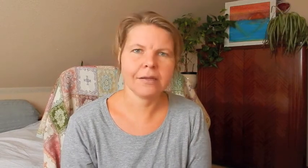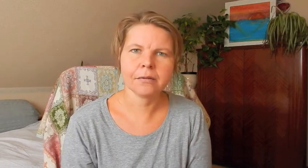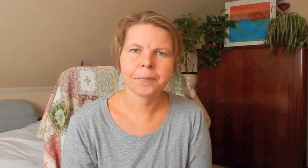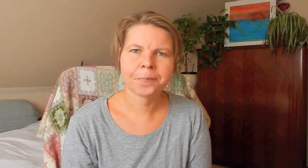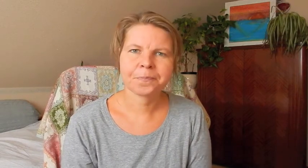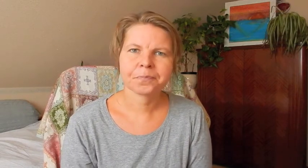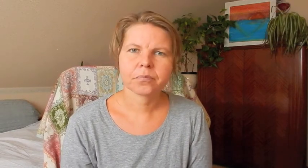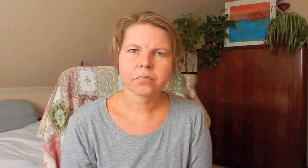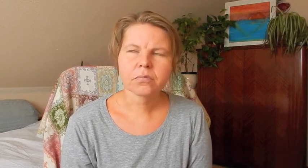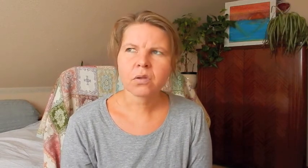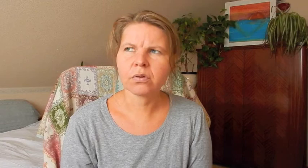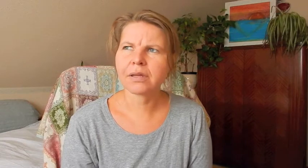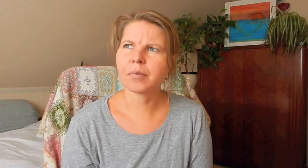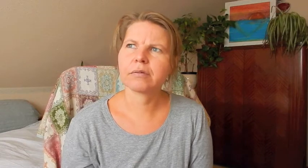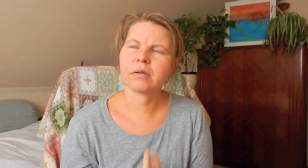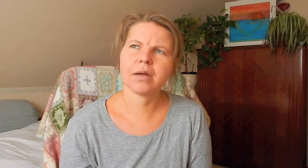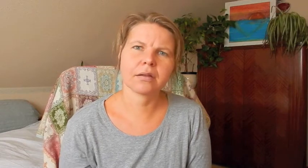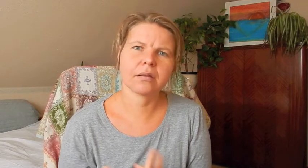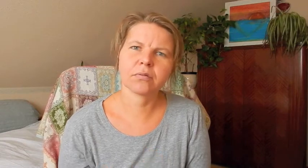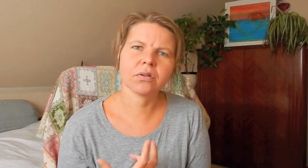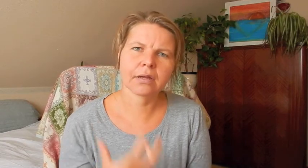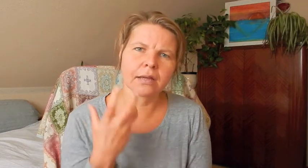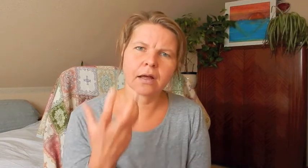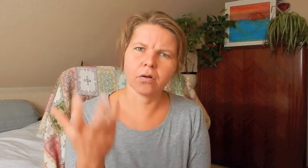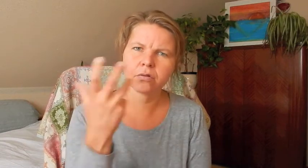sein? Und ich habe irgendwie gemerkt, ich will da gerne rauskommen